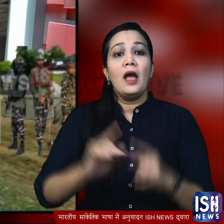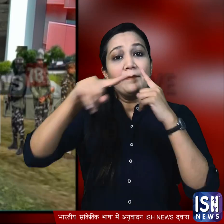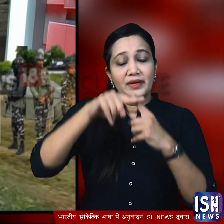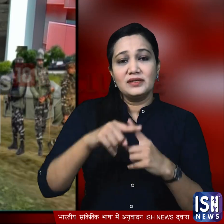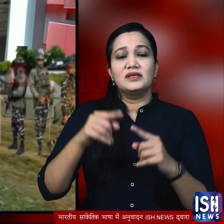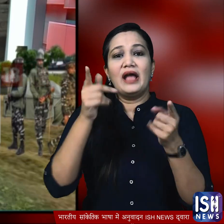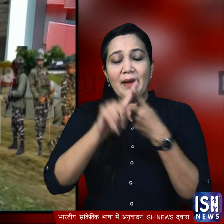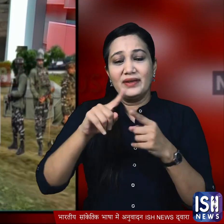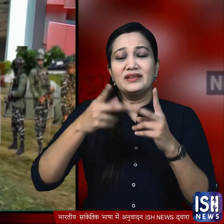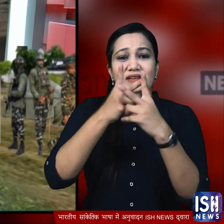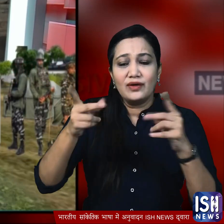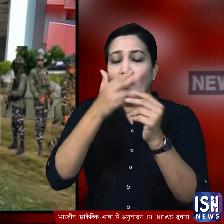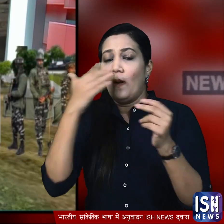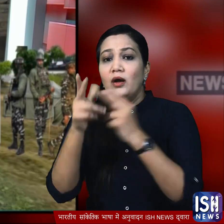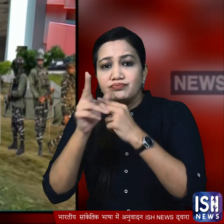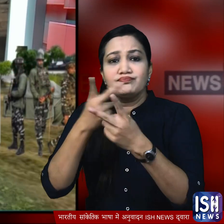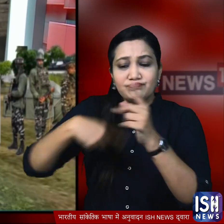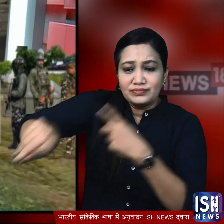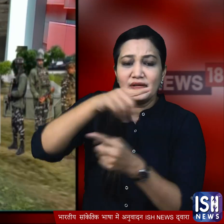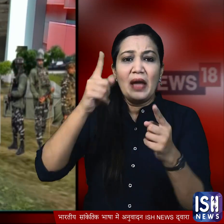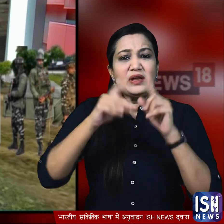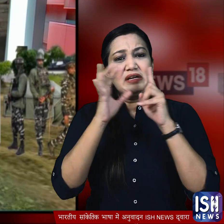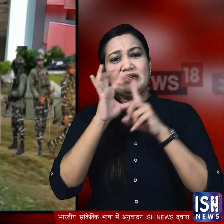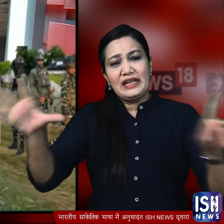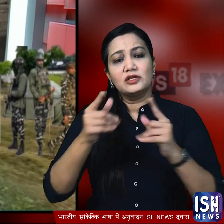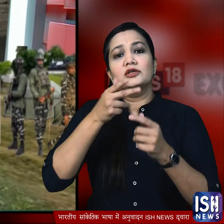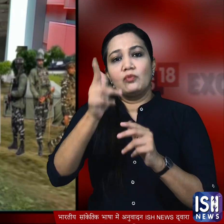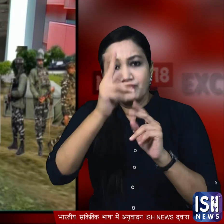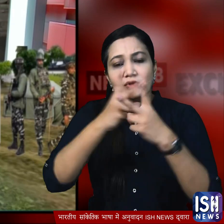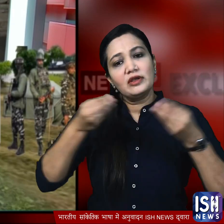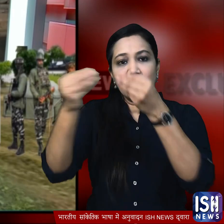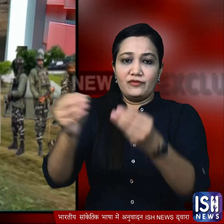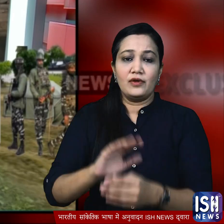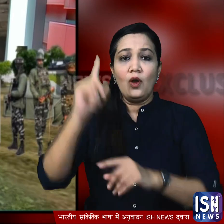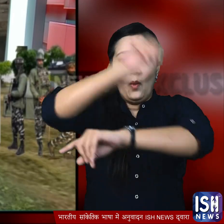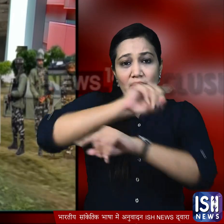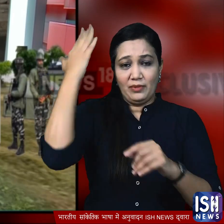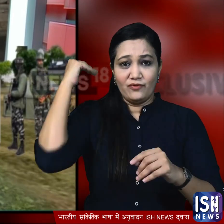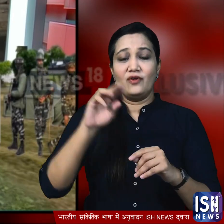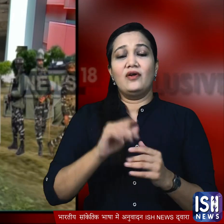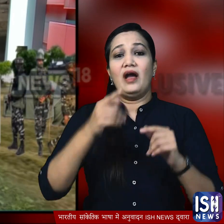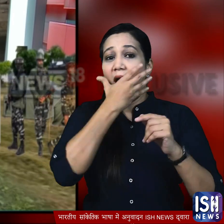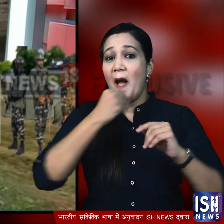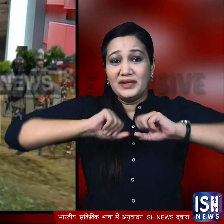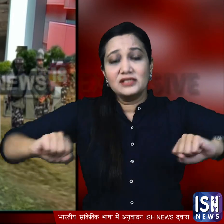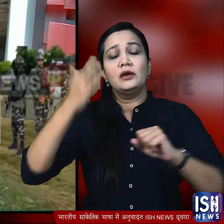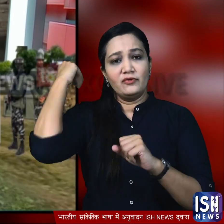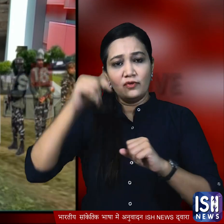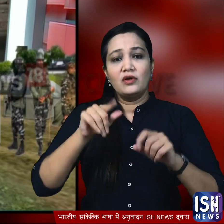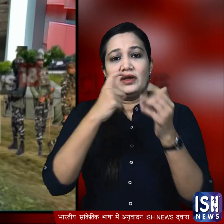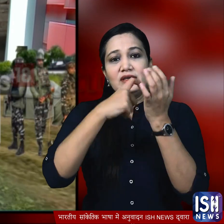नहीं, ऑपरेशन में शामिल जवानों को बेहद घातक हथियार भी दिए जाएंगे। एक दिन पहले ही छत्तीसगढ़ दौरे पर गए गृह मंत्री अमित शाह